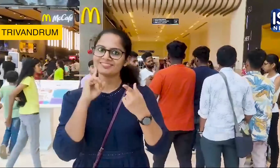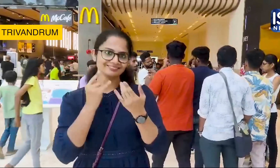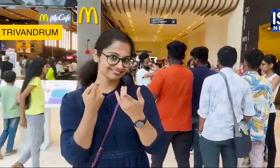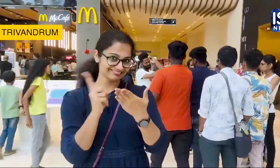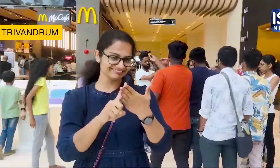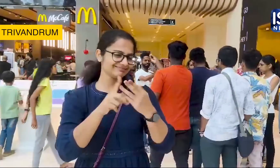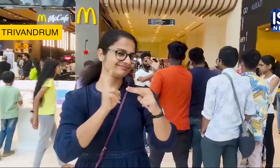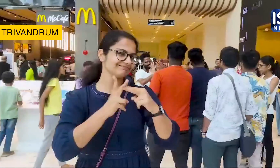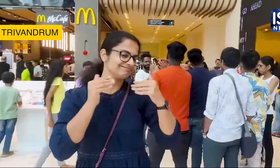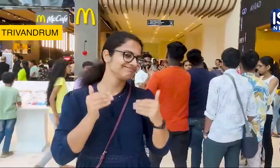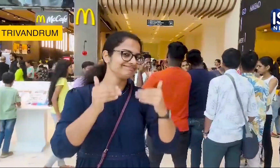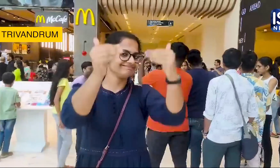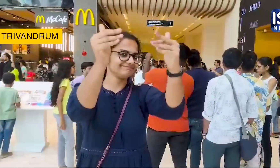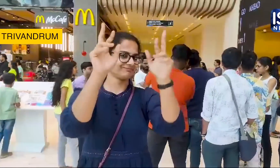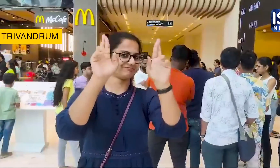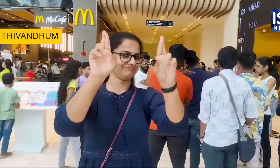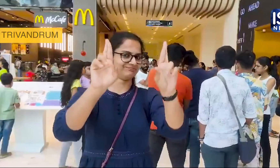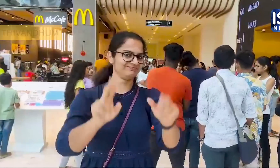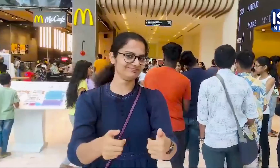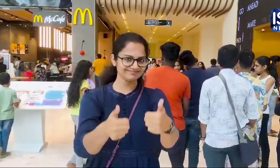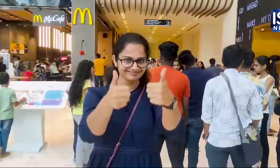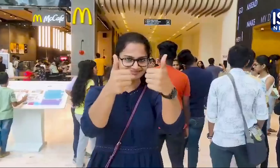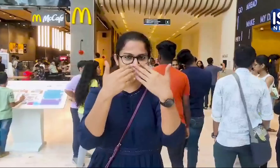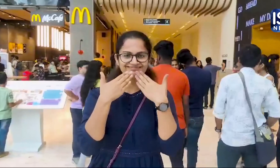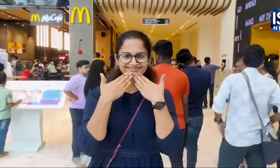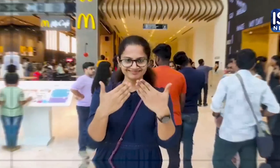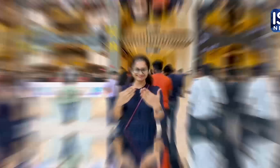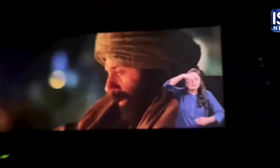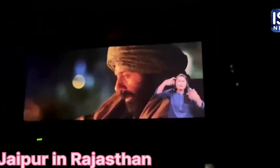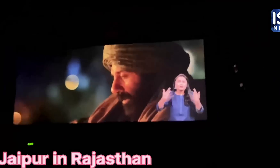था। मुझे आईएसएल इंटरप्रिटेशन के साथ सारी मूवीज़ देखनी है। थैंक यू।